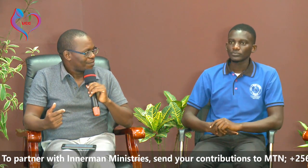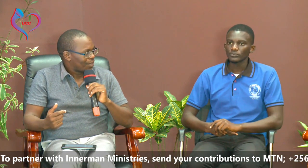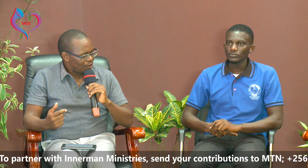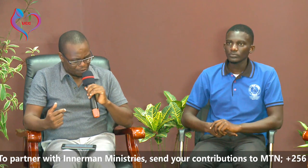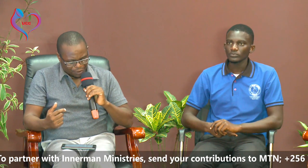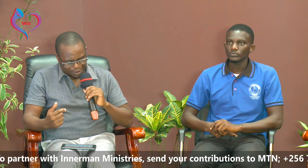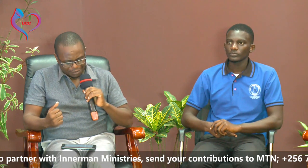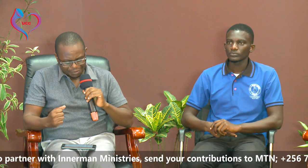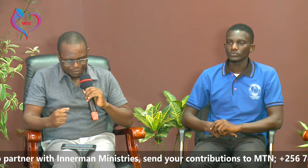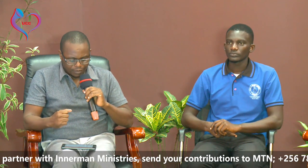Yes. Onfuna. Yes.